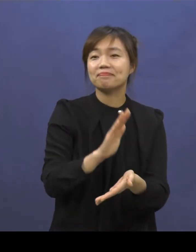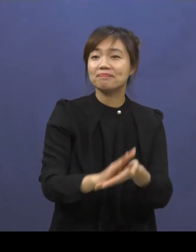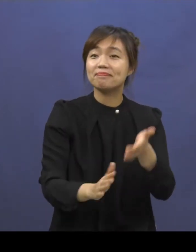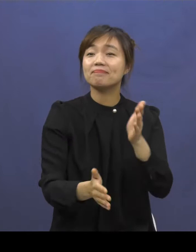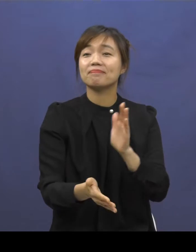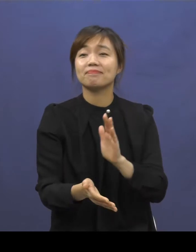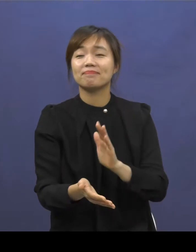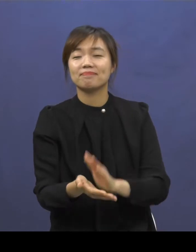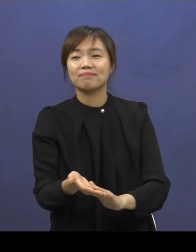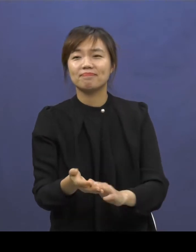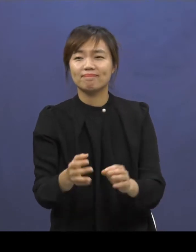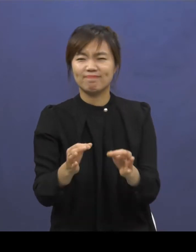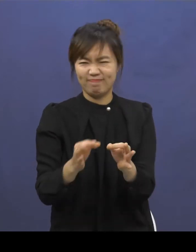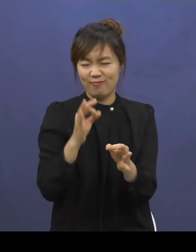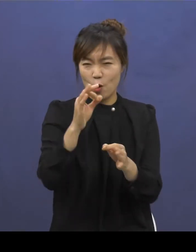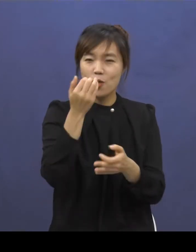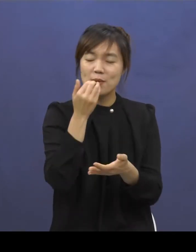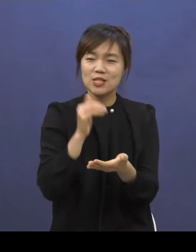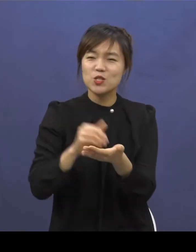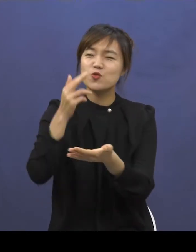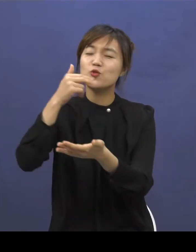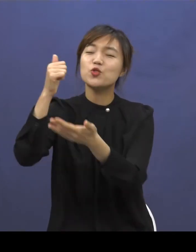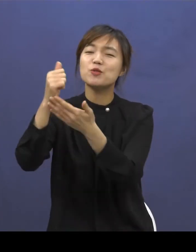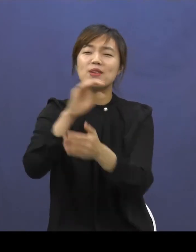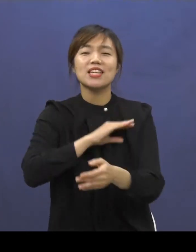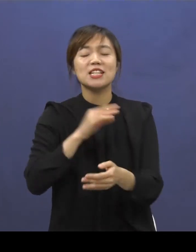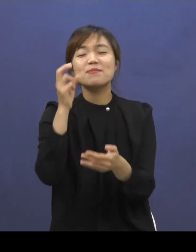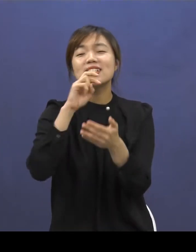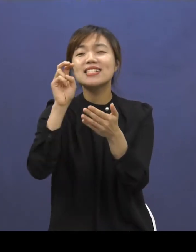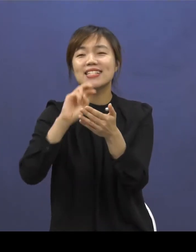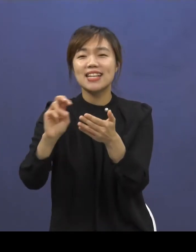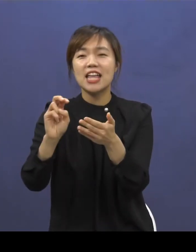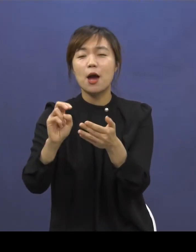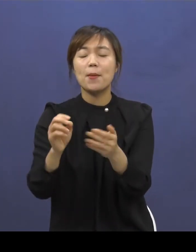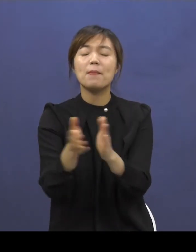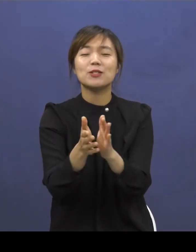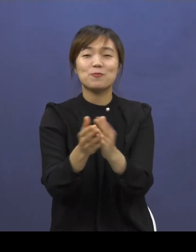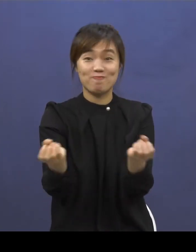반석인 주님의 이름을 찬양하면서 우리 박수로 주님 옆에 나가십시다. 할렐루야.